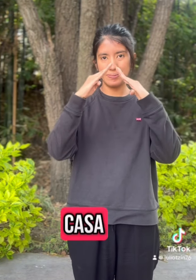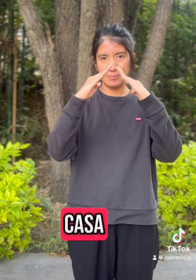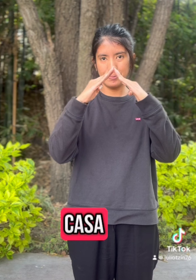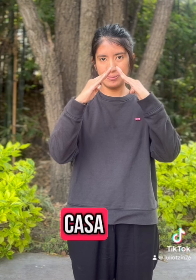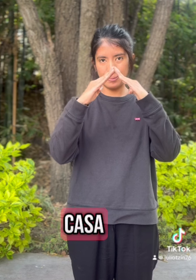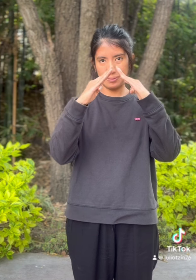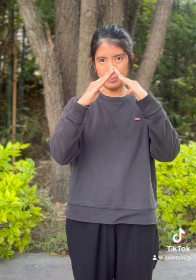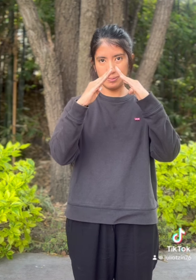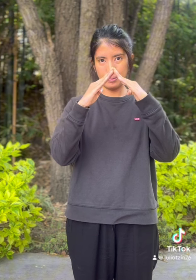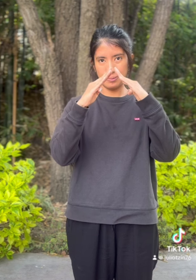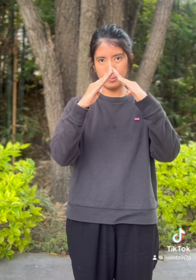casa.